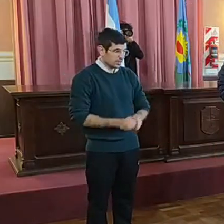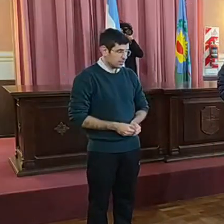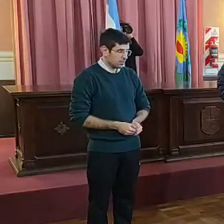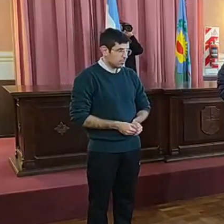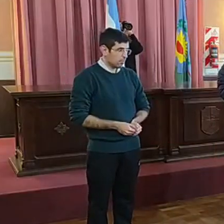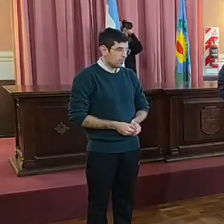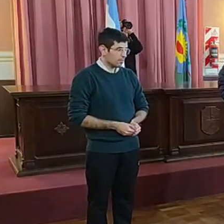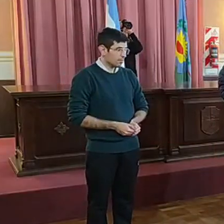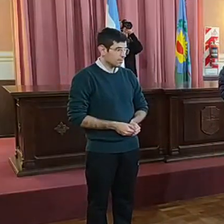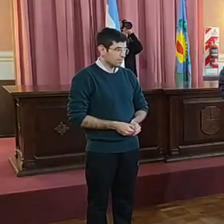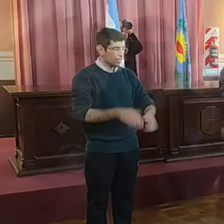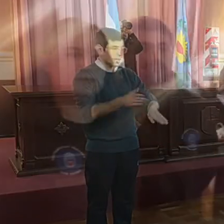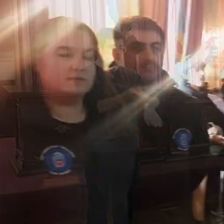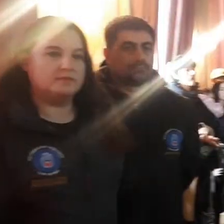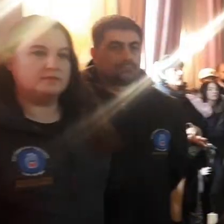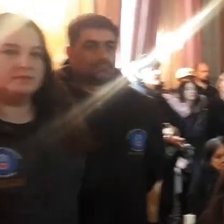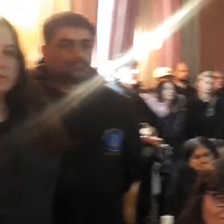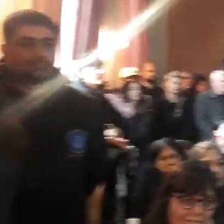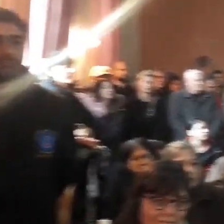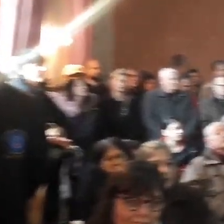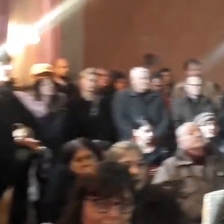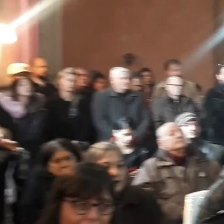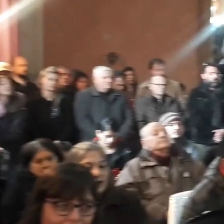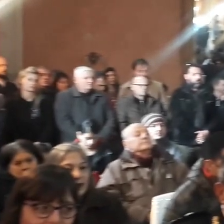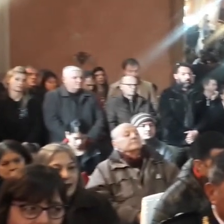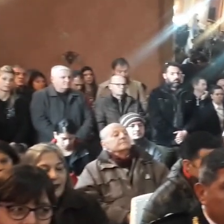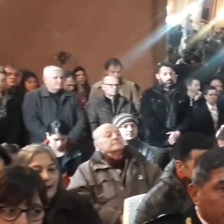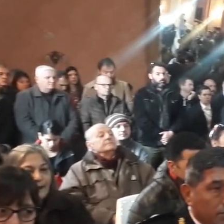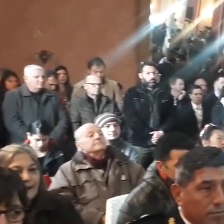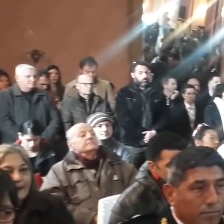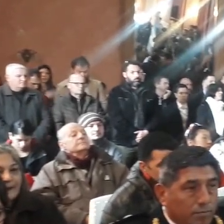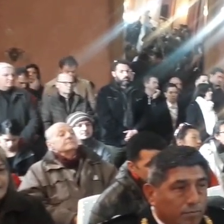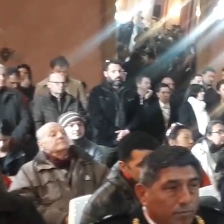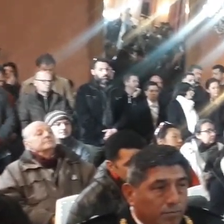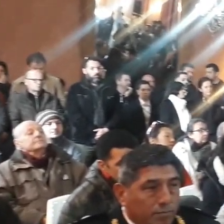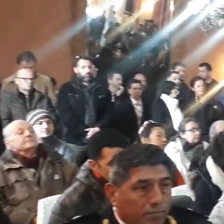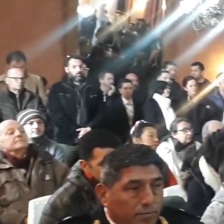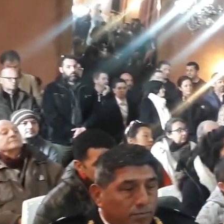recién el locutor, en este día tan especial para todos los sanpedrinos.